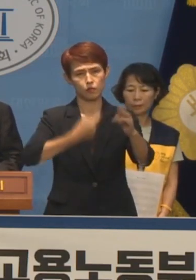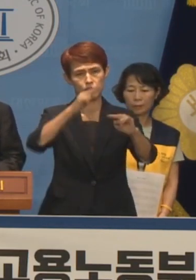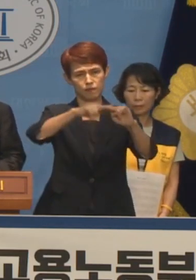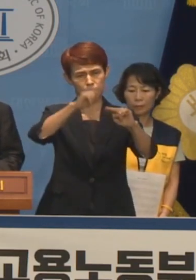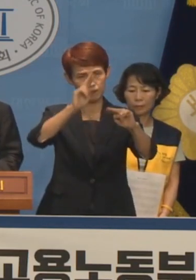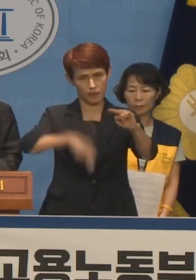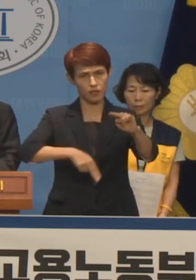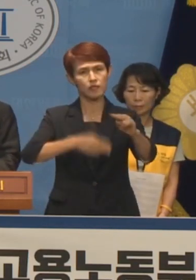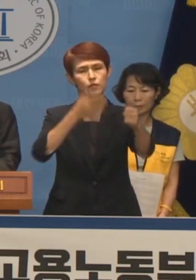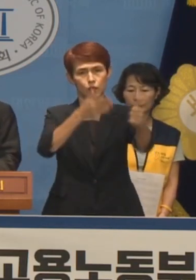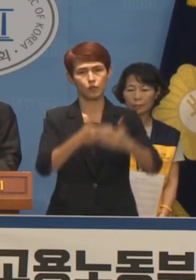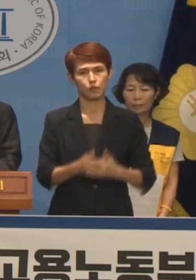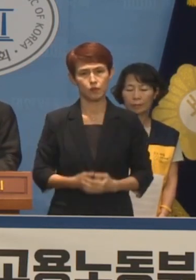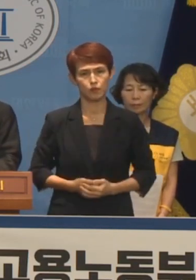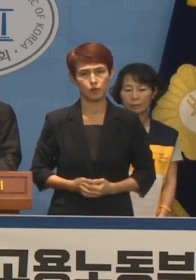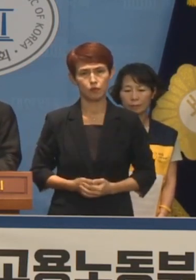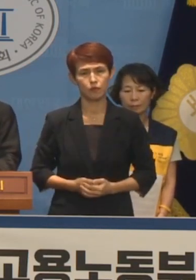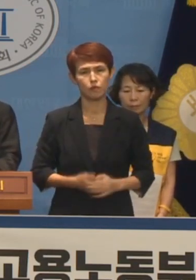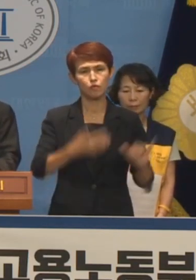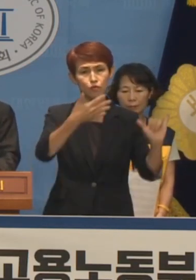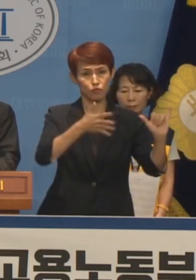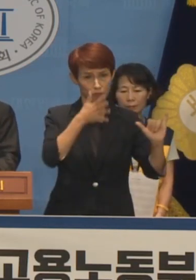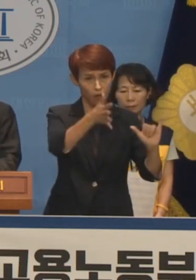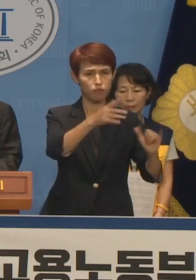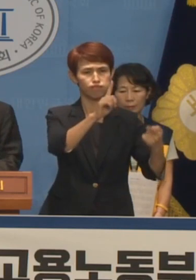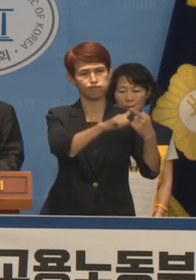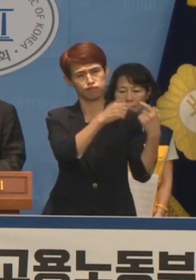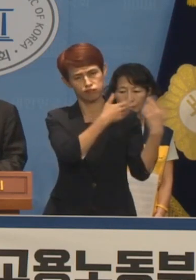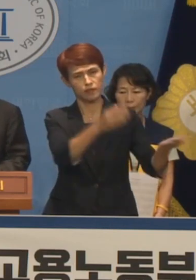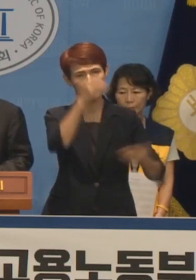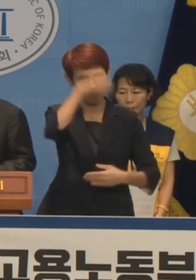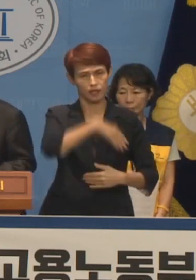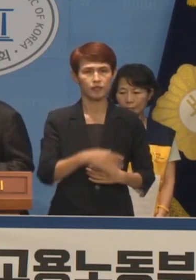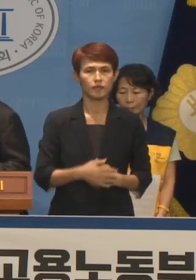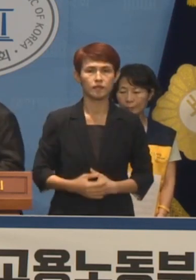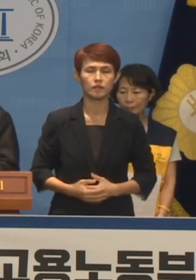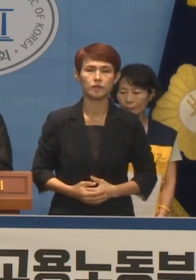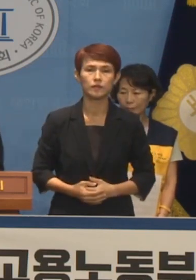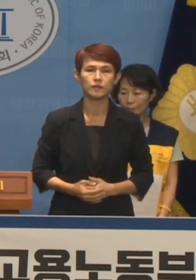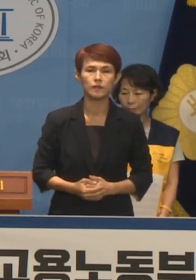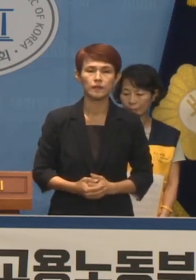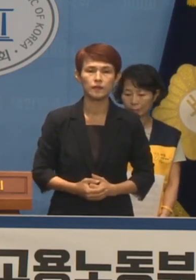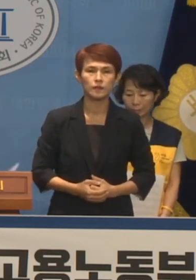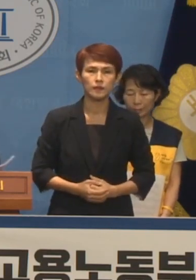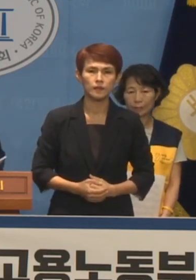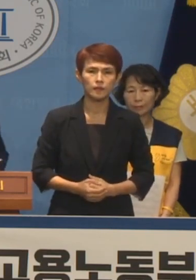사퇴해 극우 유튜버 자리로 돌아가시기 바랍니다. 이상입니다.